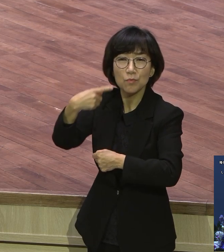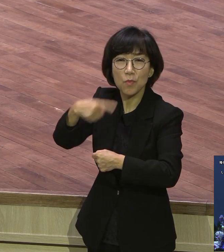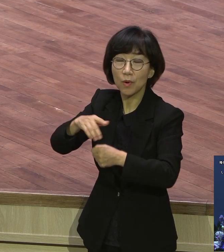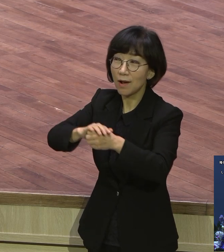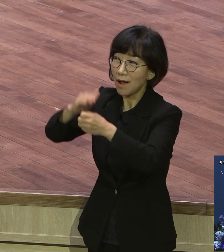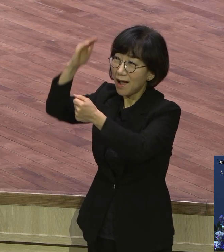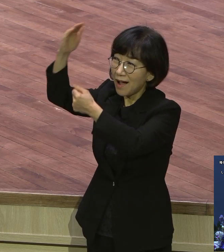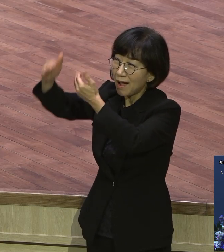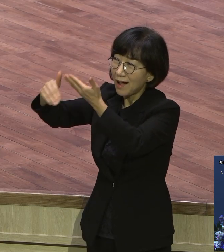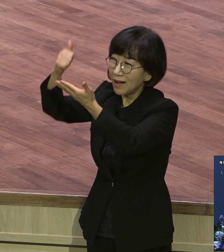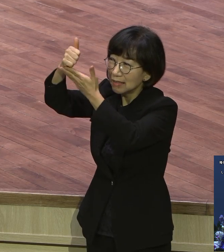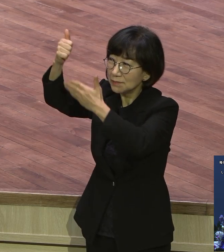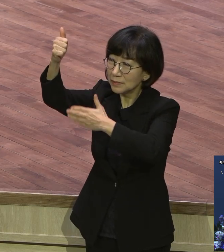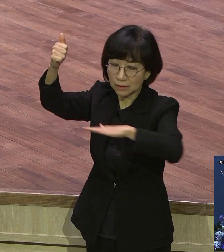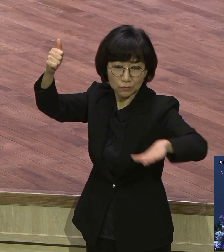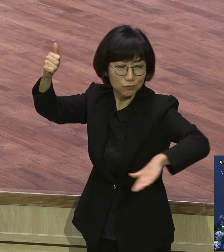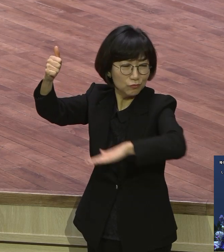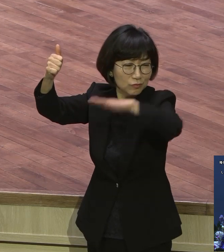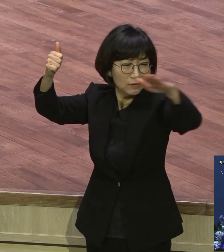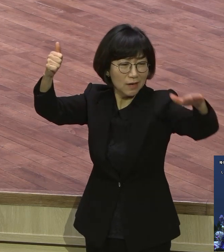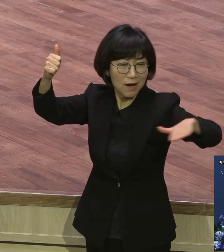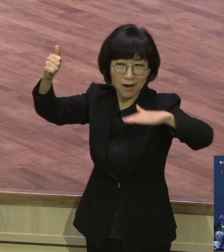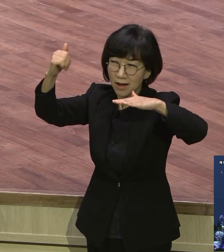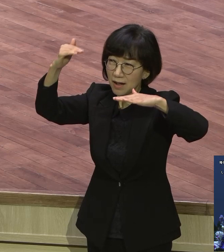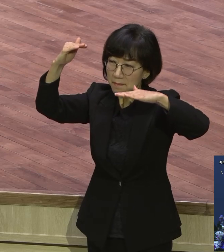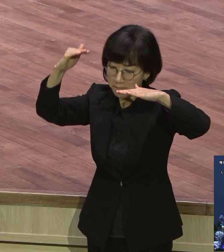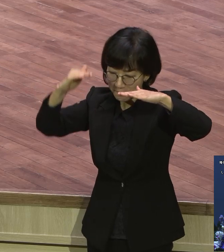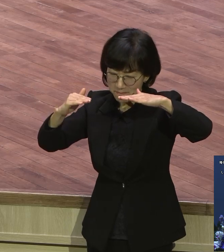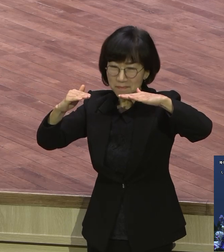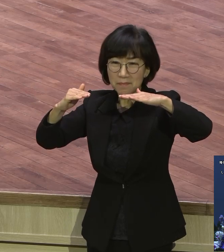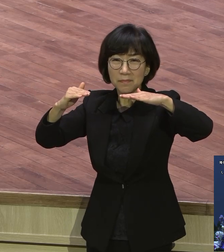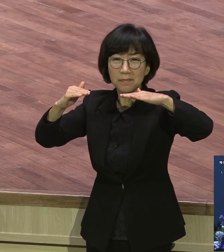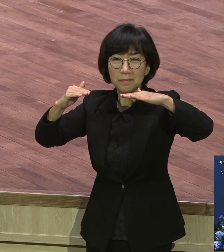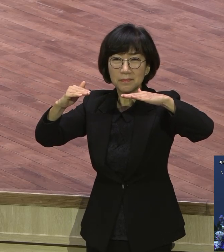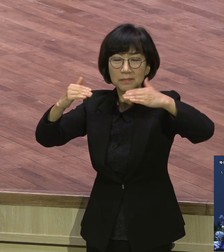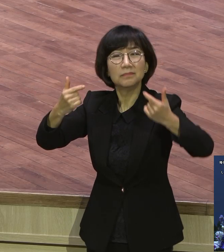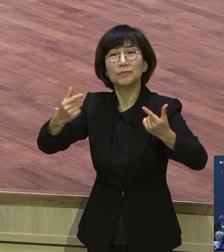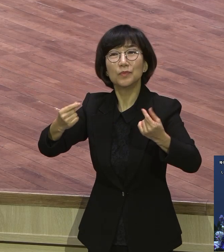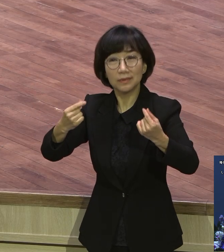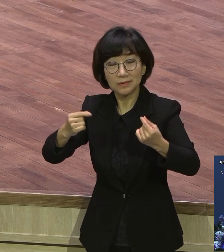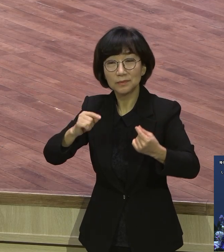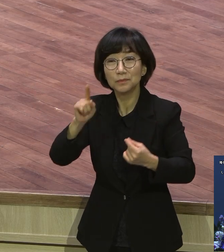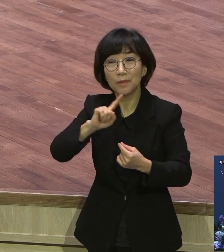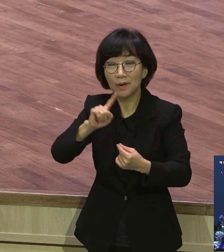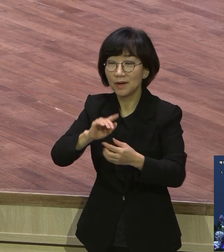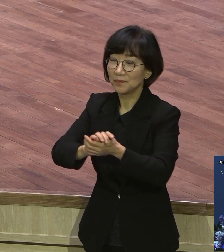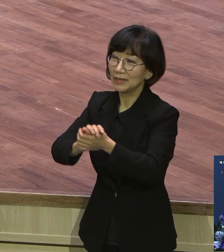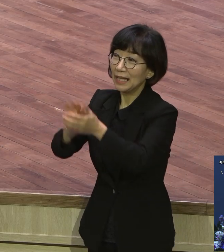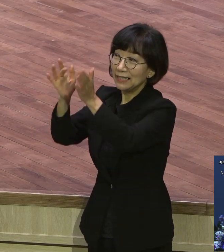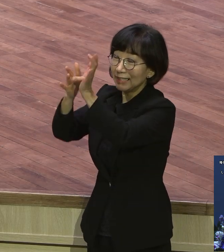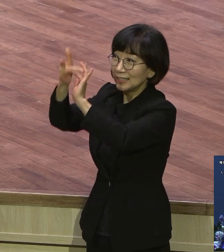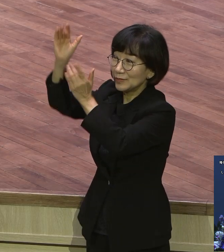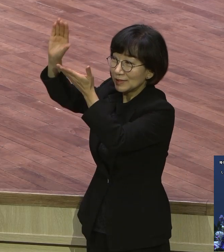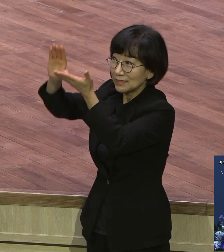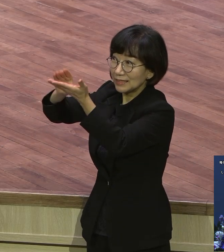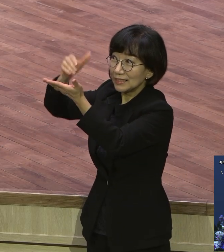어마어마한 말씀이죠 영적으로 이게 무슨 말이냐 하나님이신 예수의 시도께서